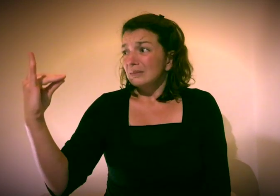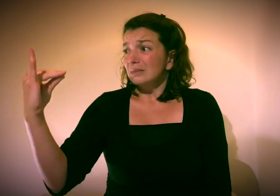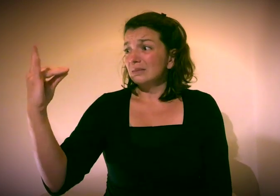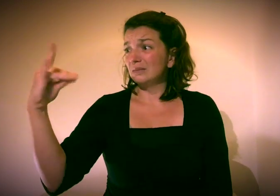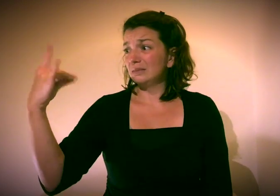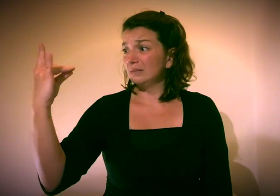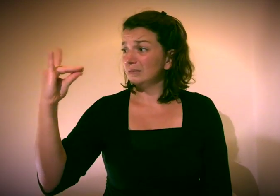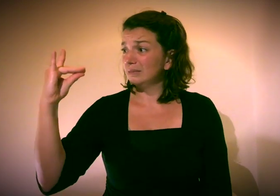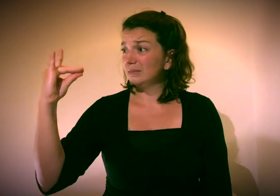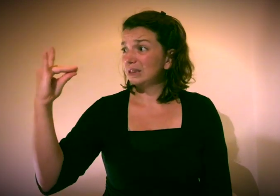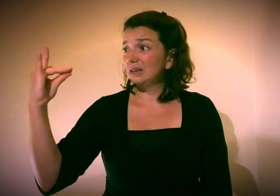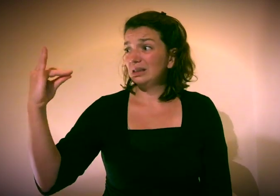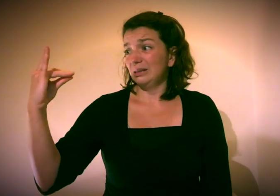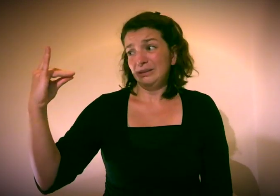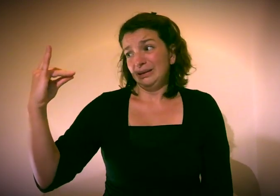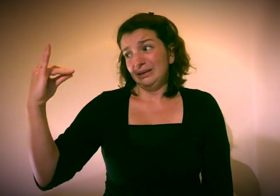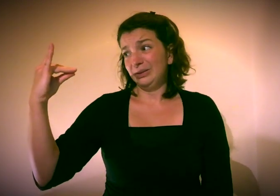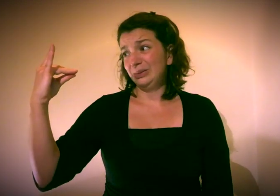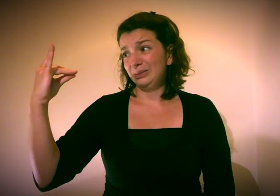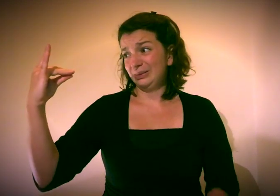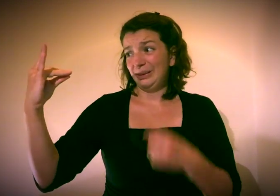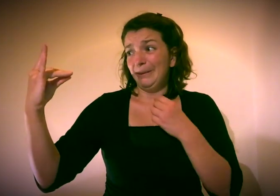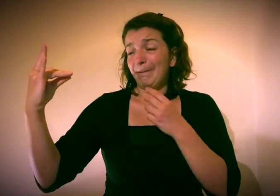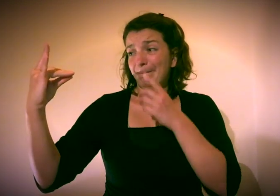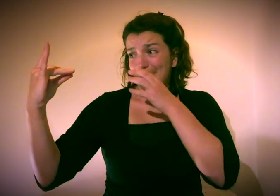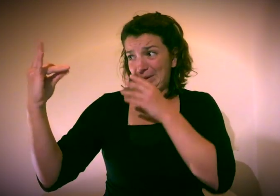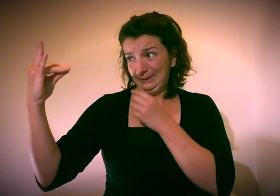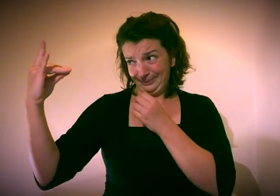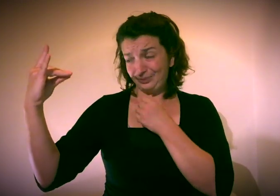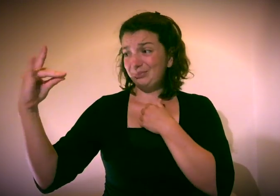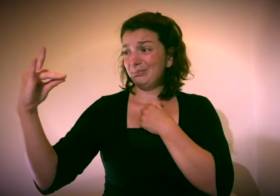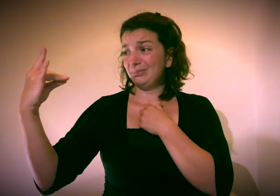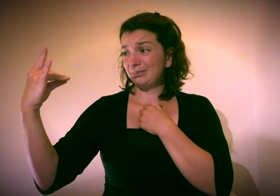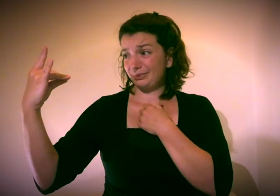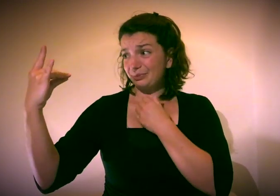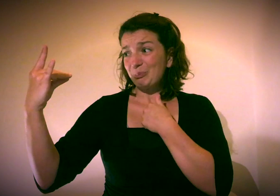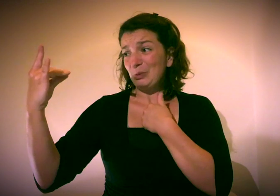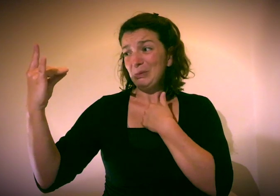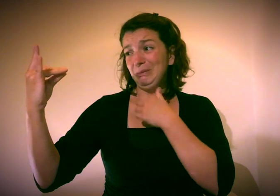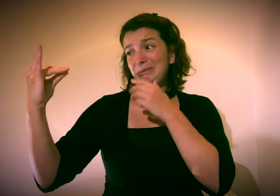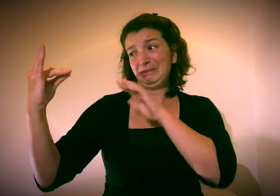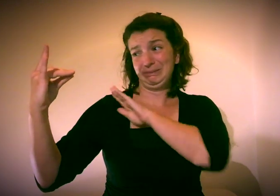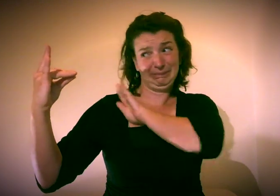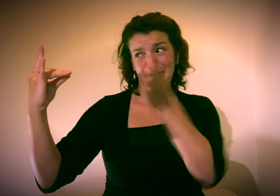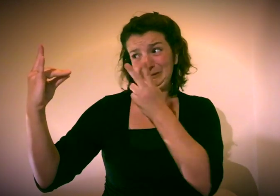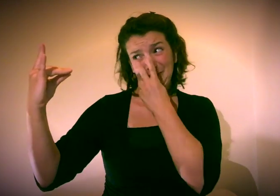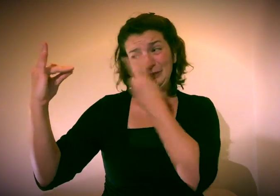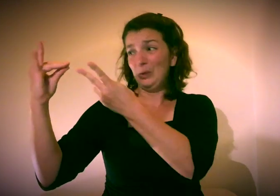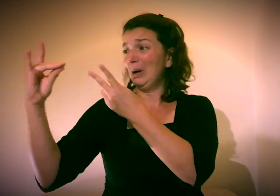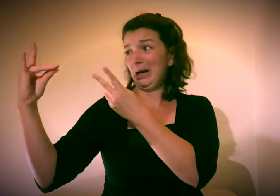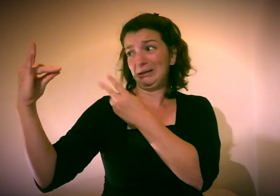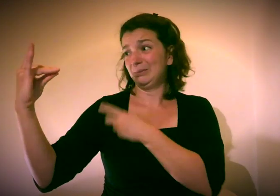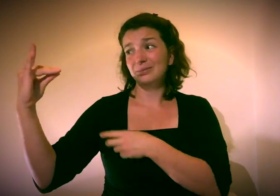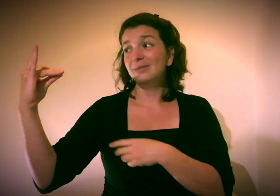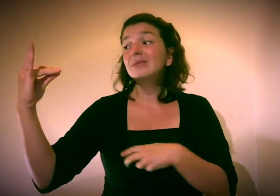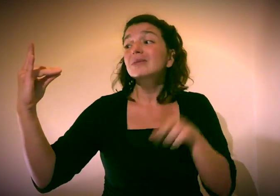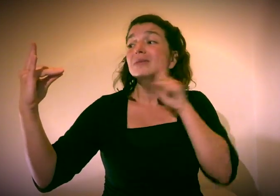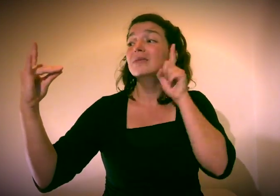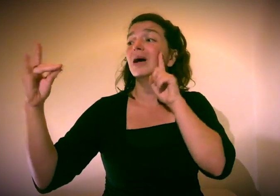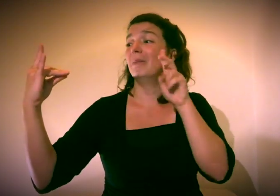« Je n'ai plus le droit de te voir, » dit-elle d'une voix entrecoupée de sanglots.